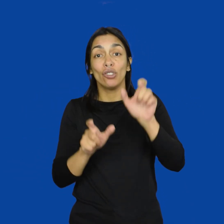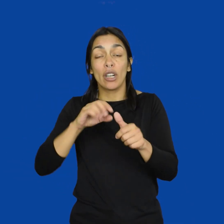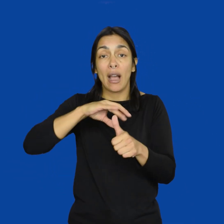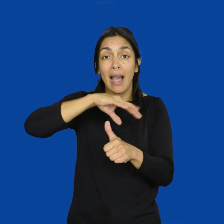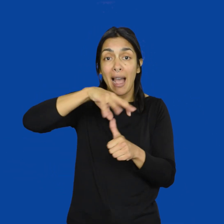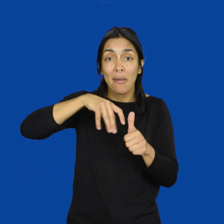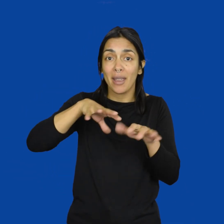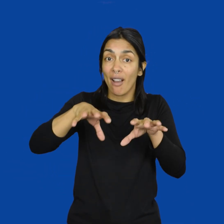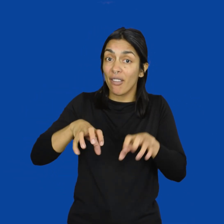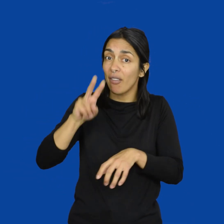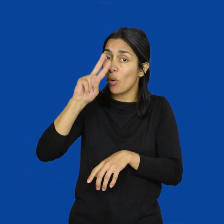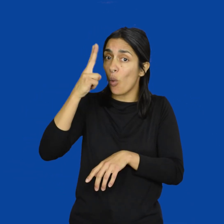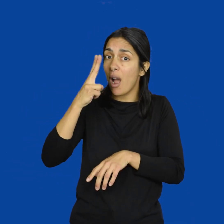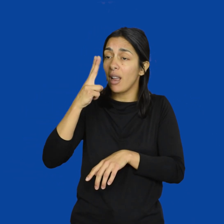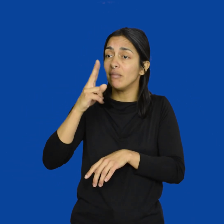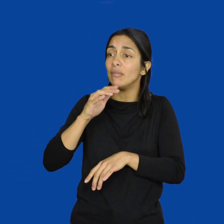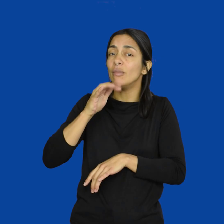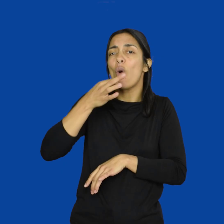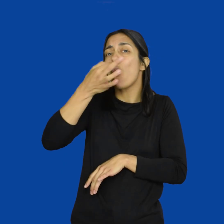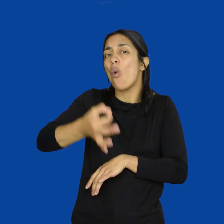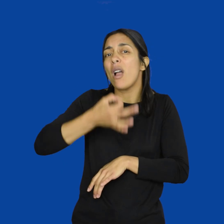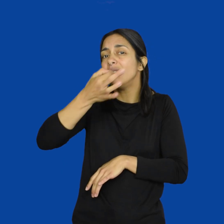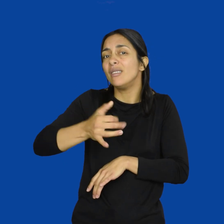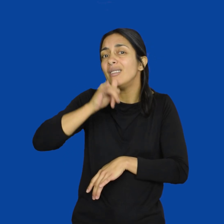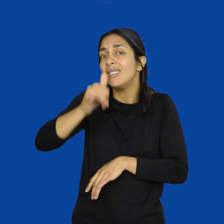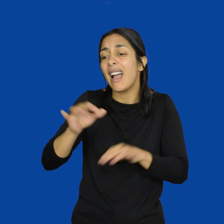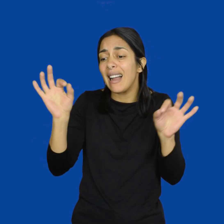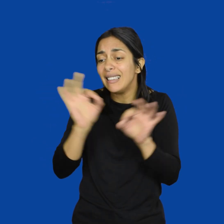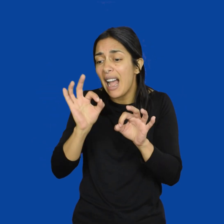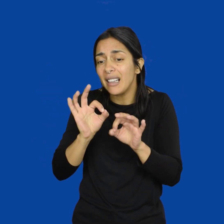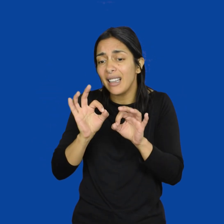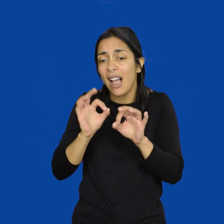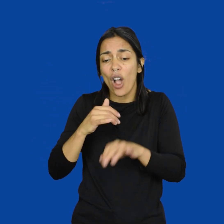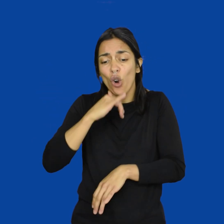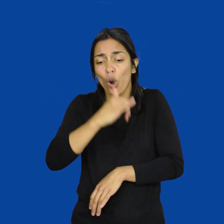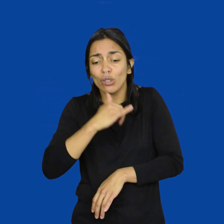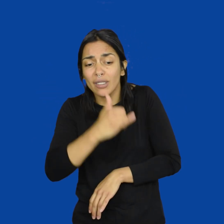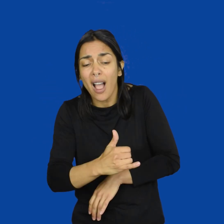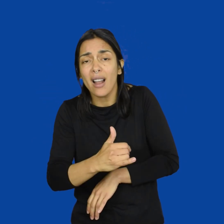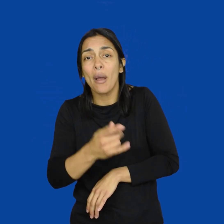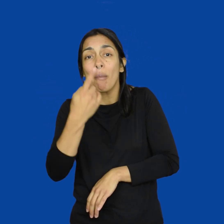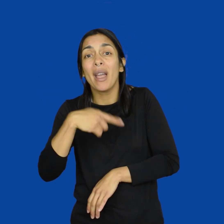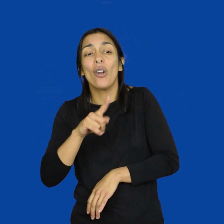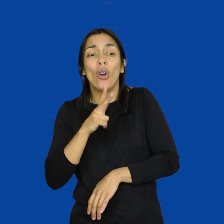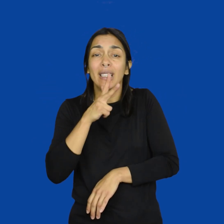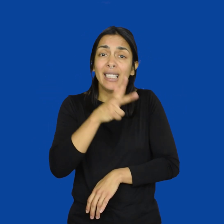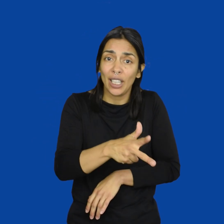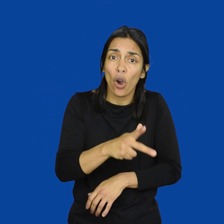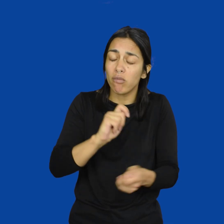Uruguay tendieron a no comunicar y compartir lo vivido, algo que sería revertido por sus descendientes.